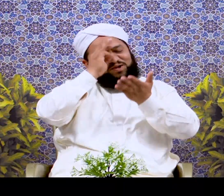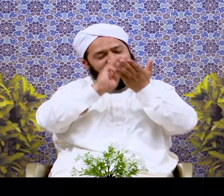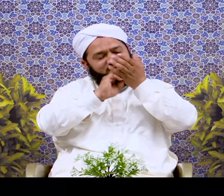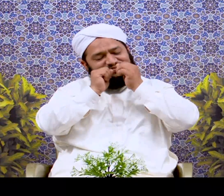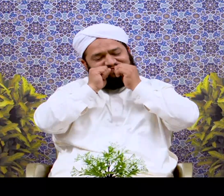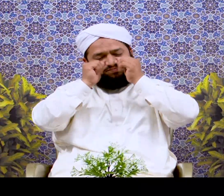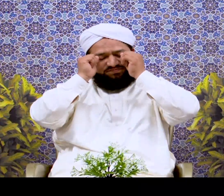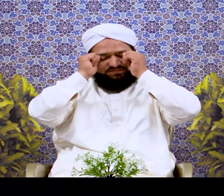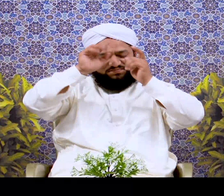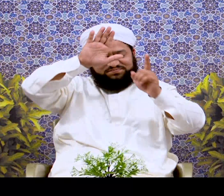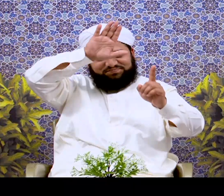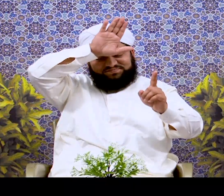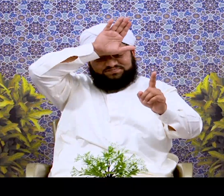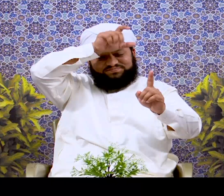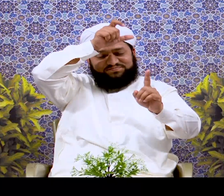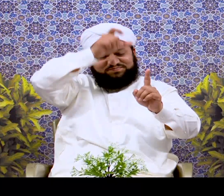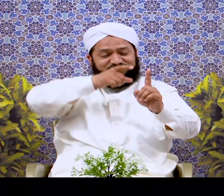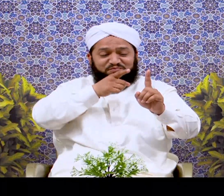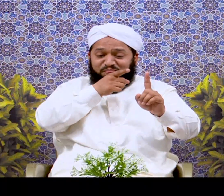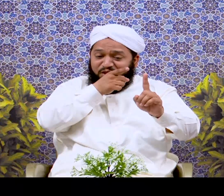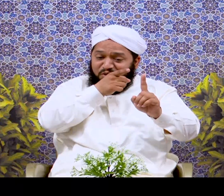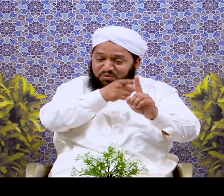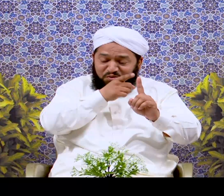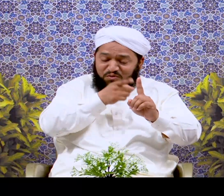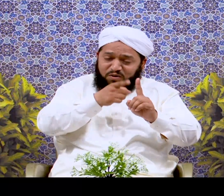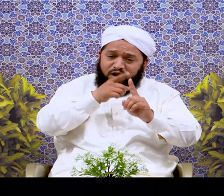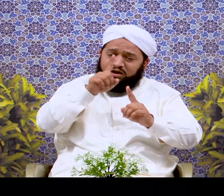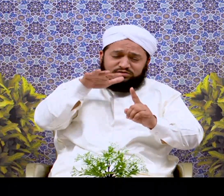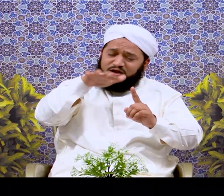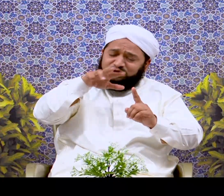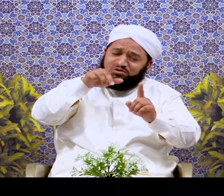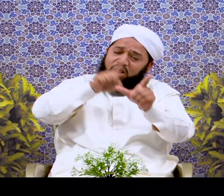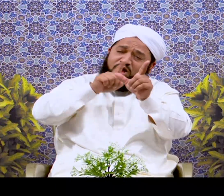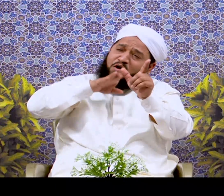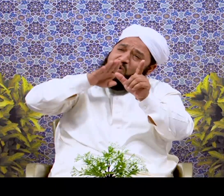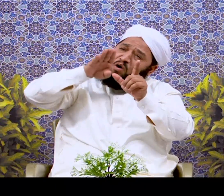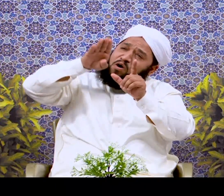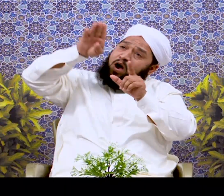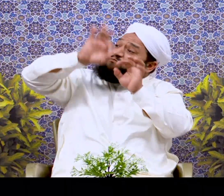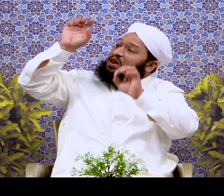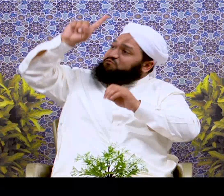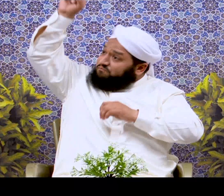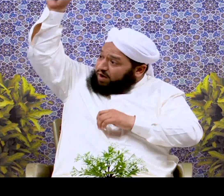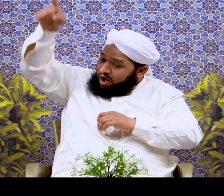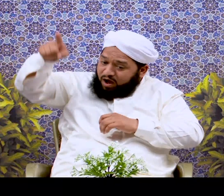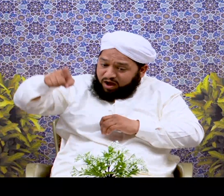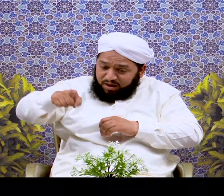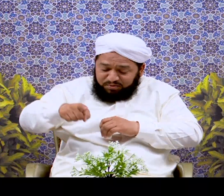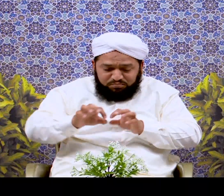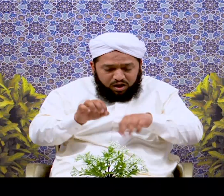الغرض معراج کے دولہا صلی اللہ علیہ وآلہ وصحبہ وسلم اتنے ہزاروں سال دور گئے بھی واپس بھی تشریف